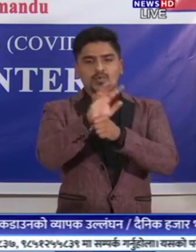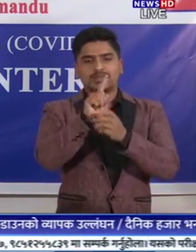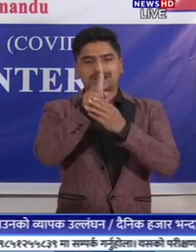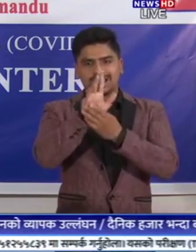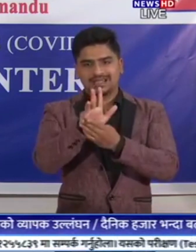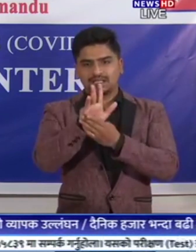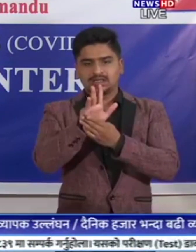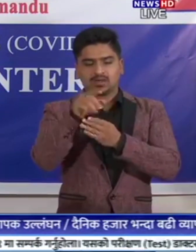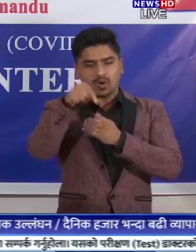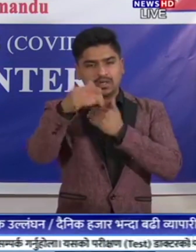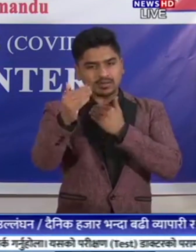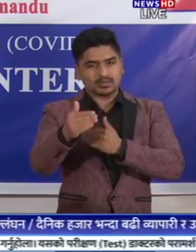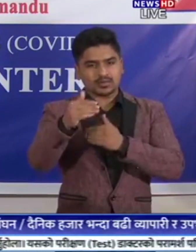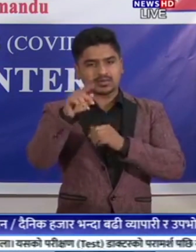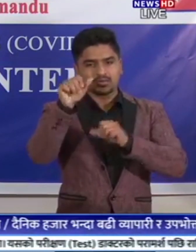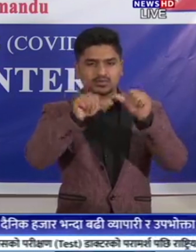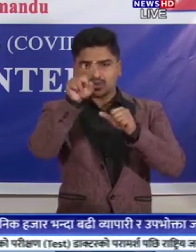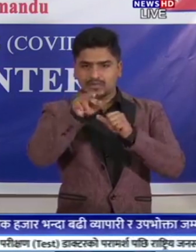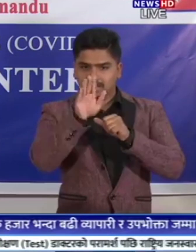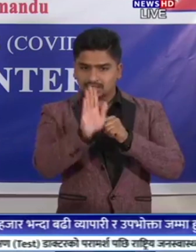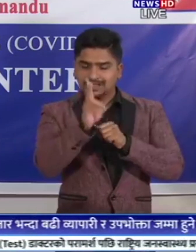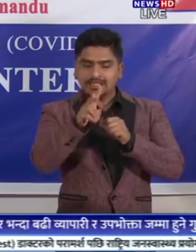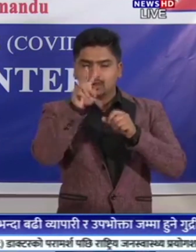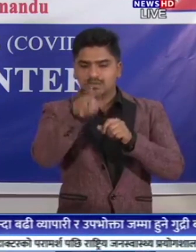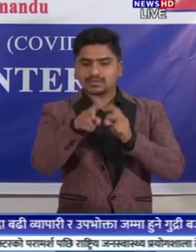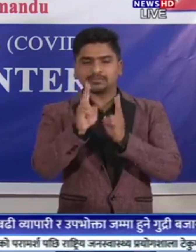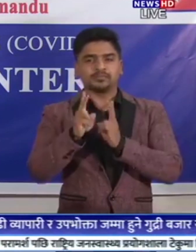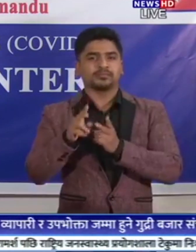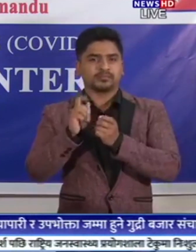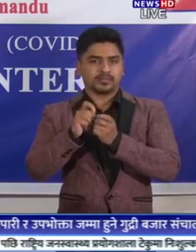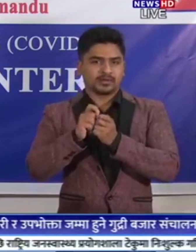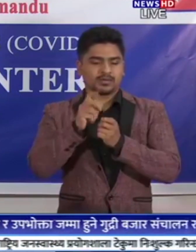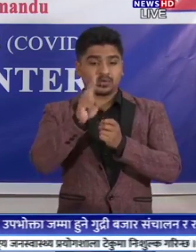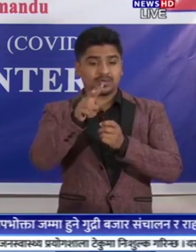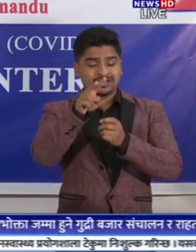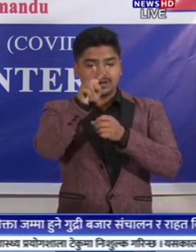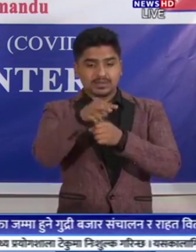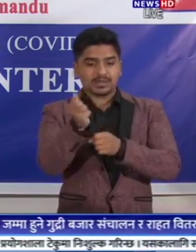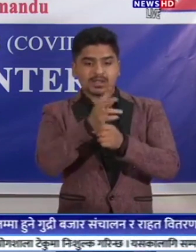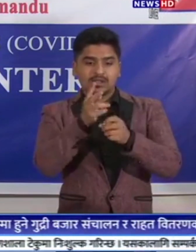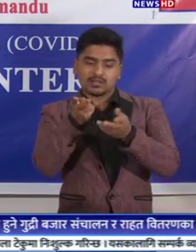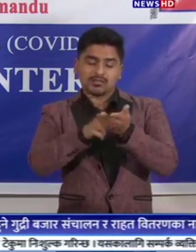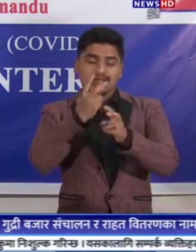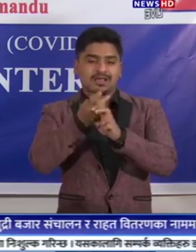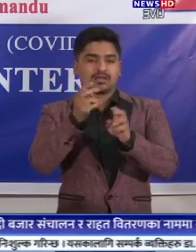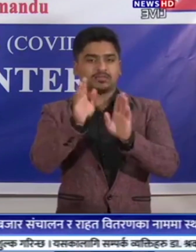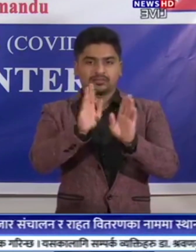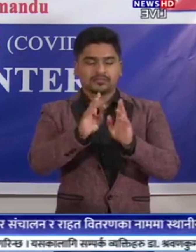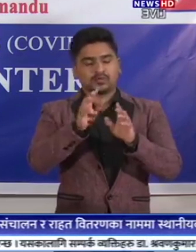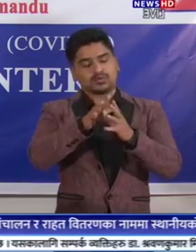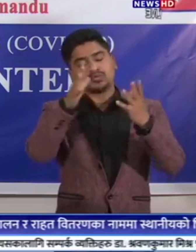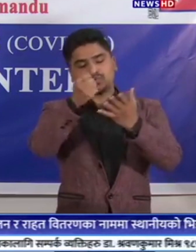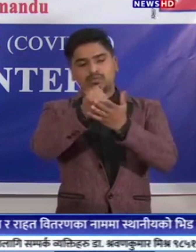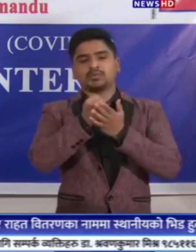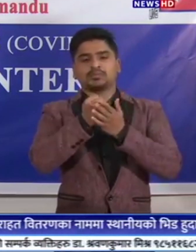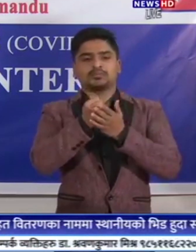-19 को अईले सम्मको जुन इस्तिती चा य यह इस्तिती मा राही रहना यो इस्तिती बन्दा थप जटील ना हुना को निम्ति ठुलो सवयको अपेक्ष्या